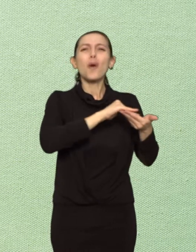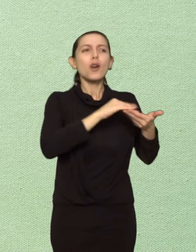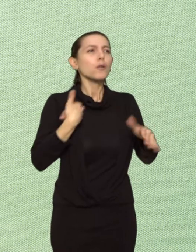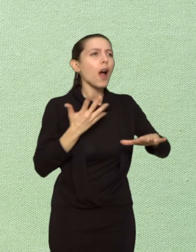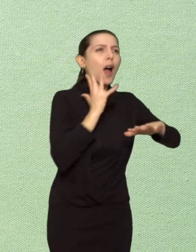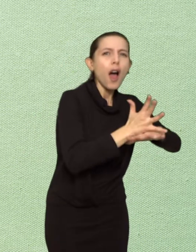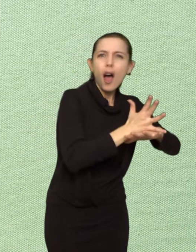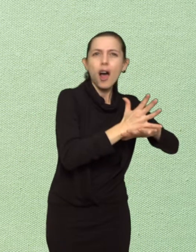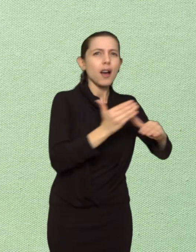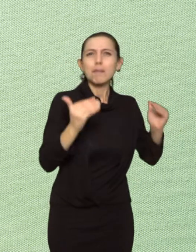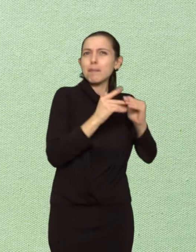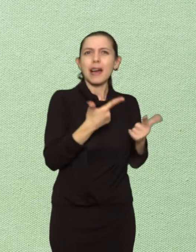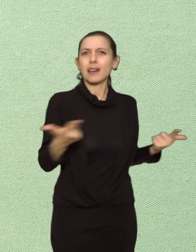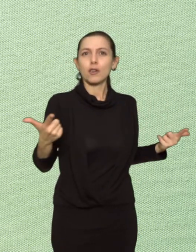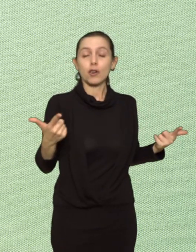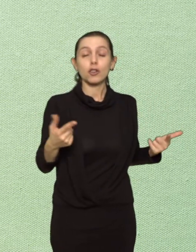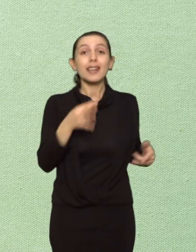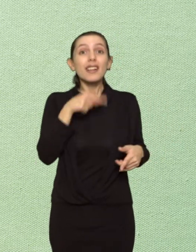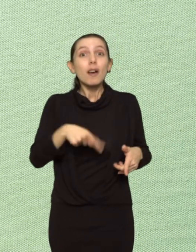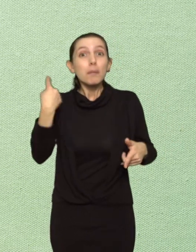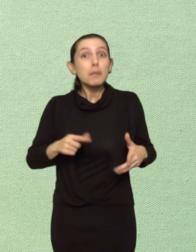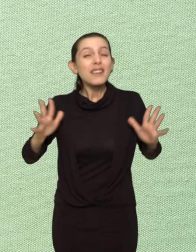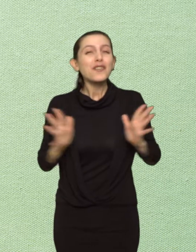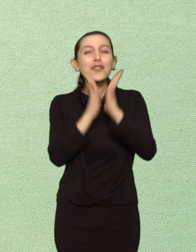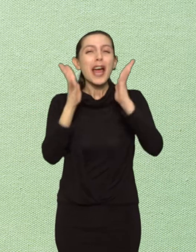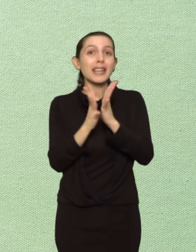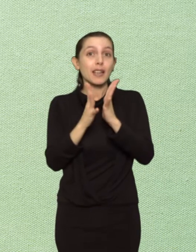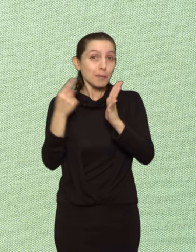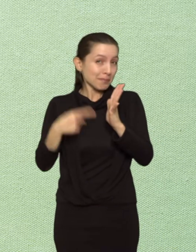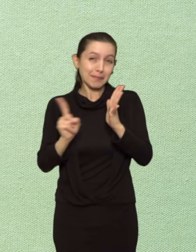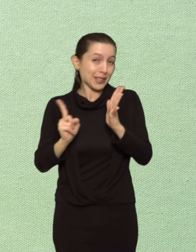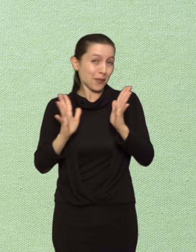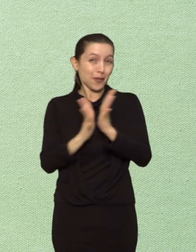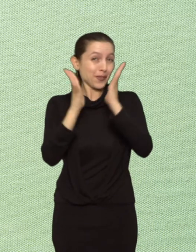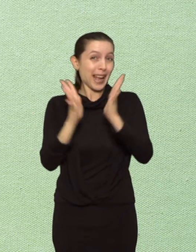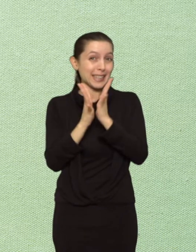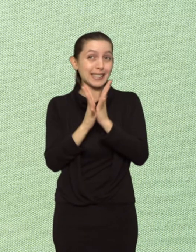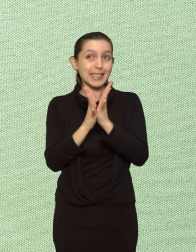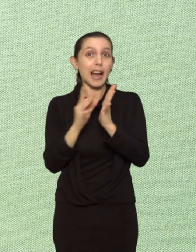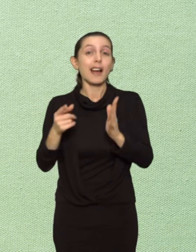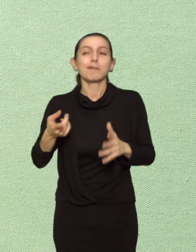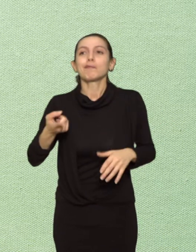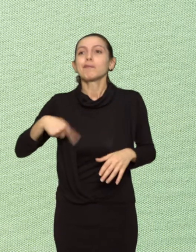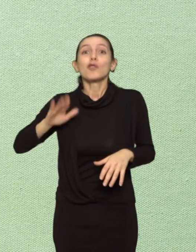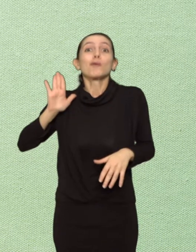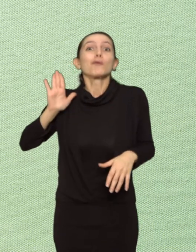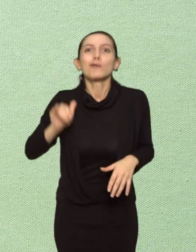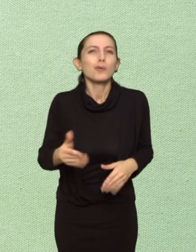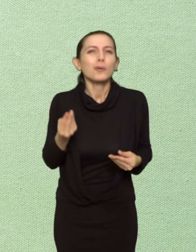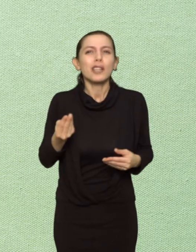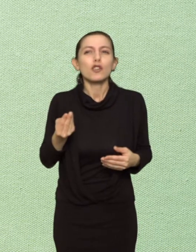dare. Per cui più che una festa, perché non è una festa, noi tutti i giorni viviamo